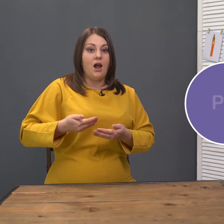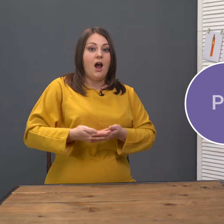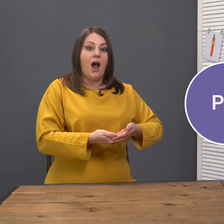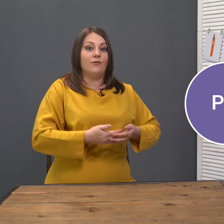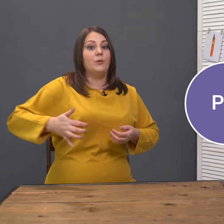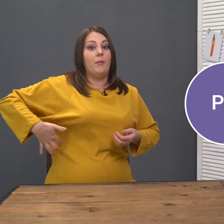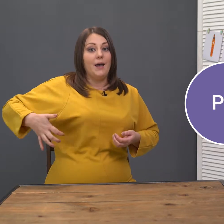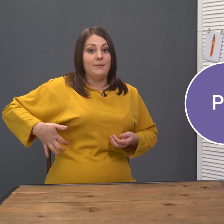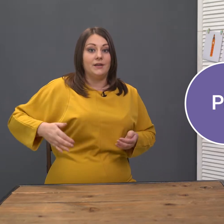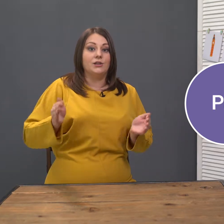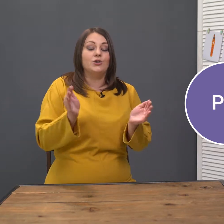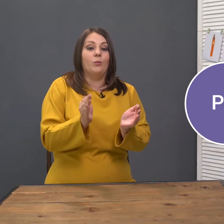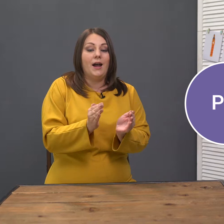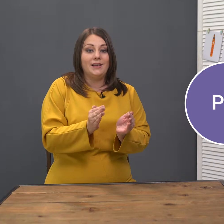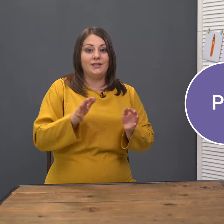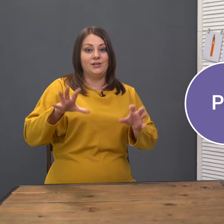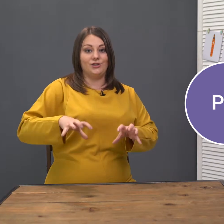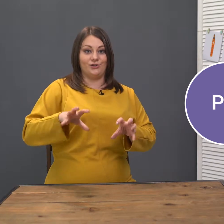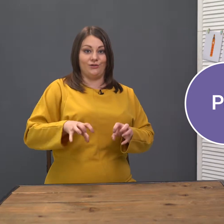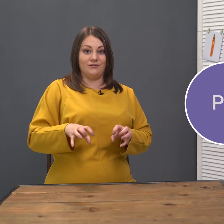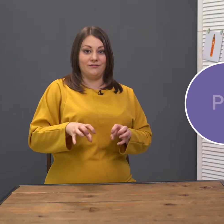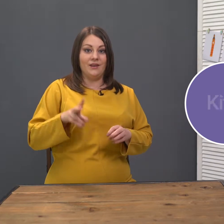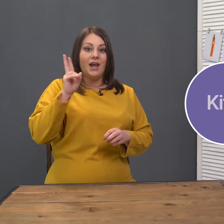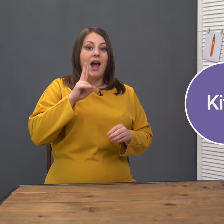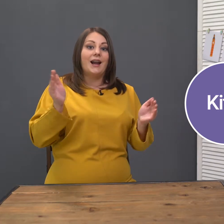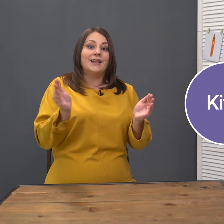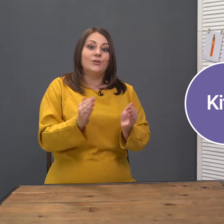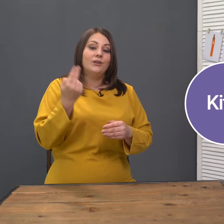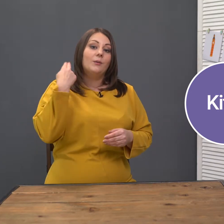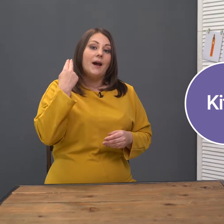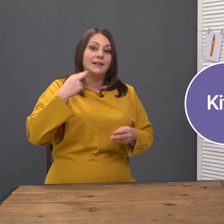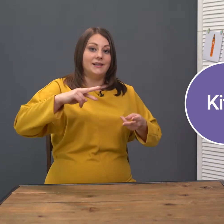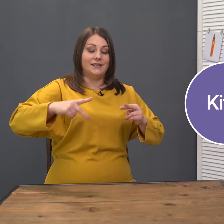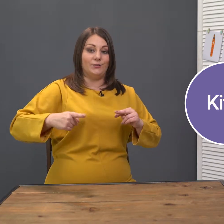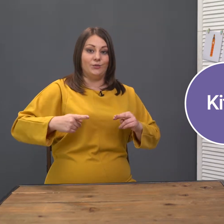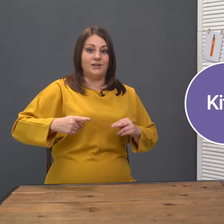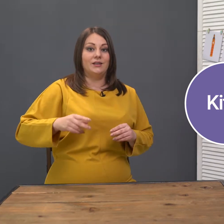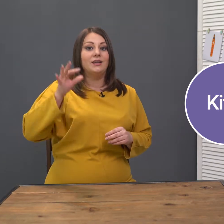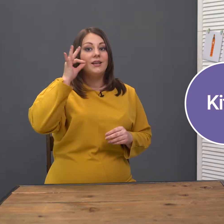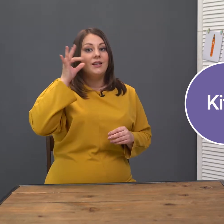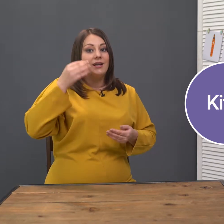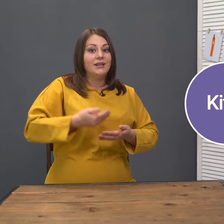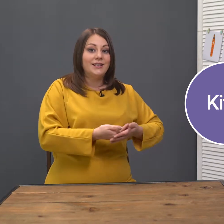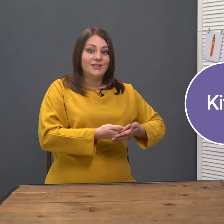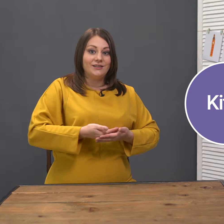а вот папе еще маленький щенок. Котенок по-английски будет kitten.